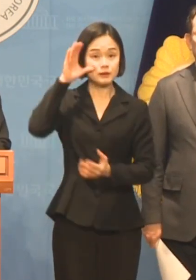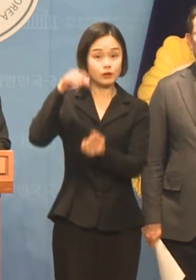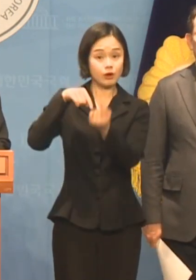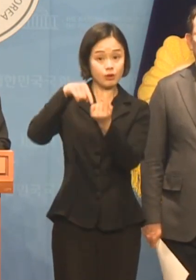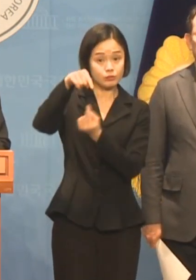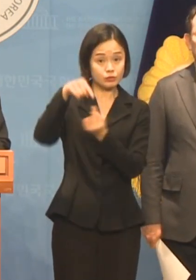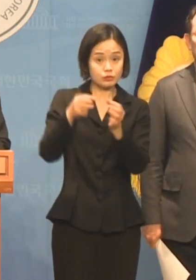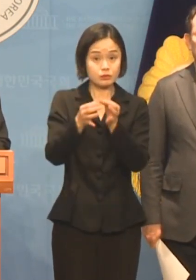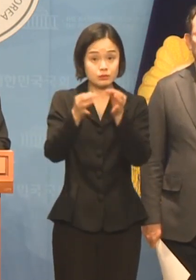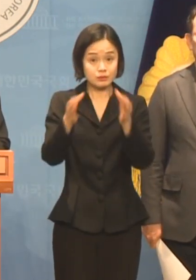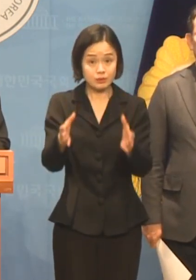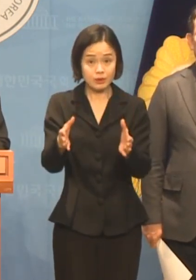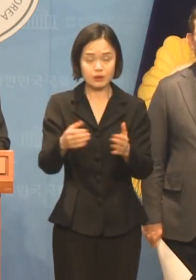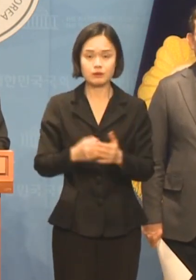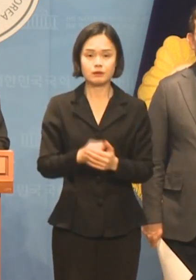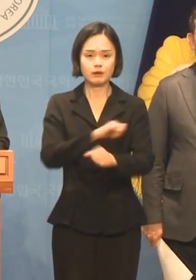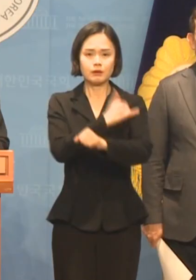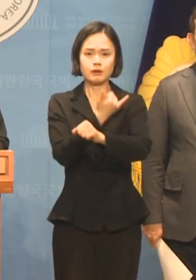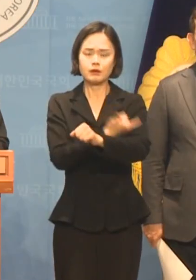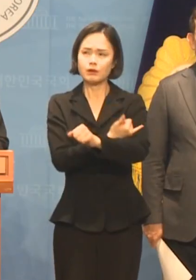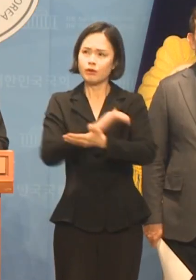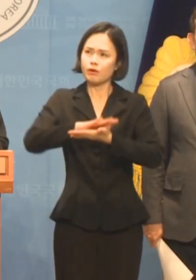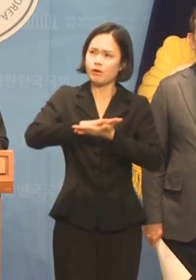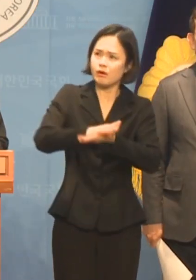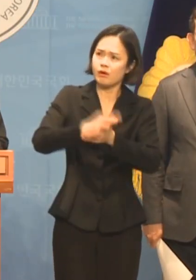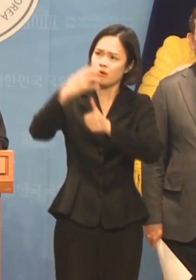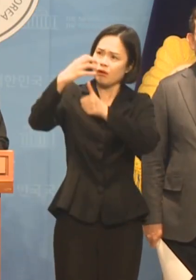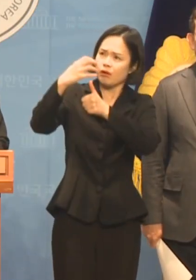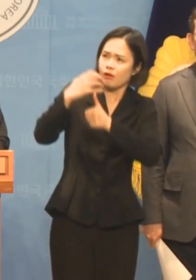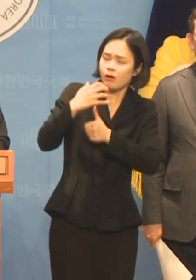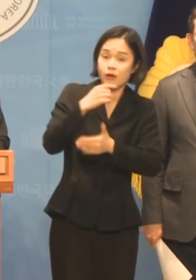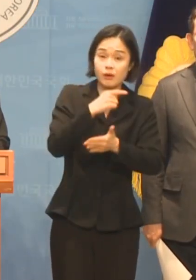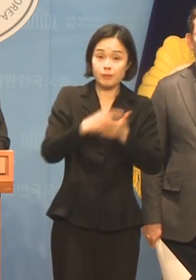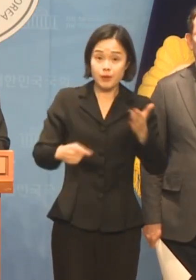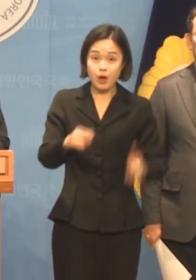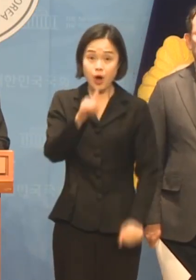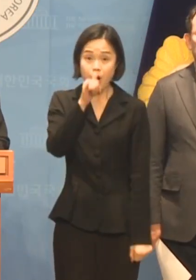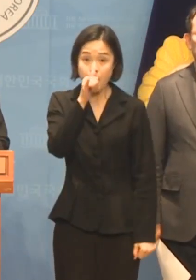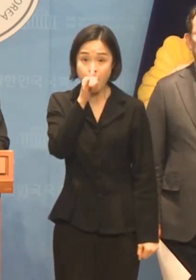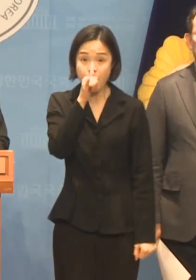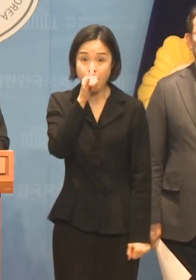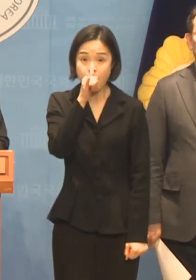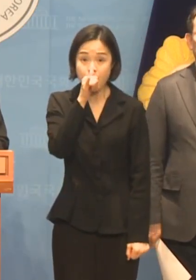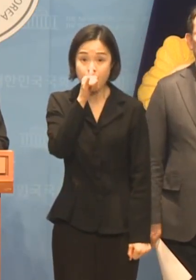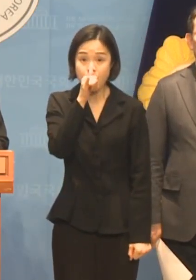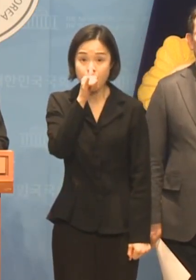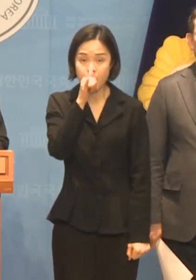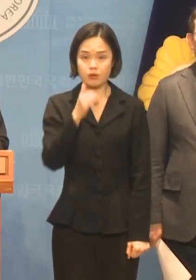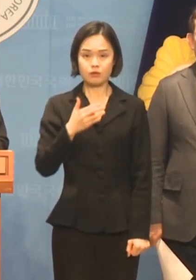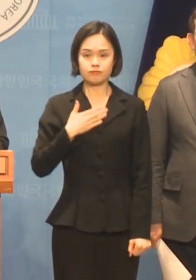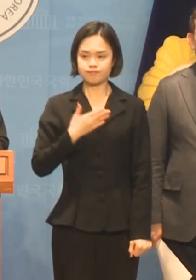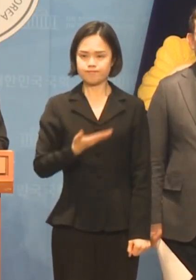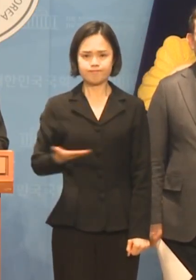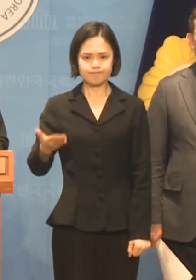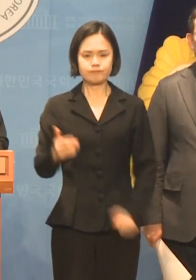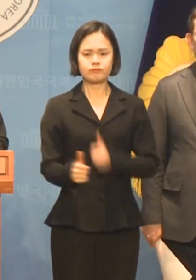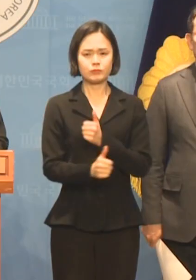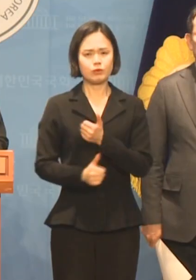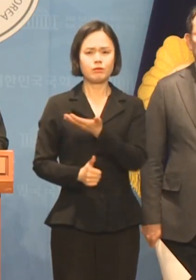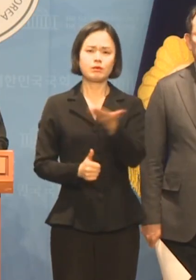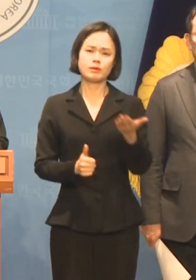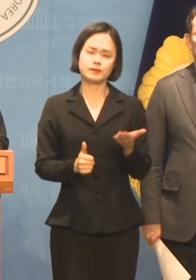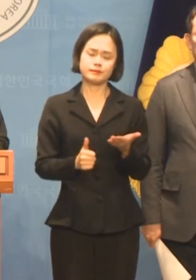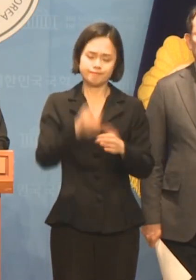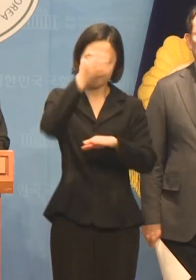인격적 모독이나 인권을 침해당한 사실이 있다면 저희 위원들은 진심으로 깊이